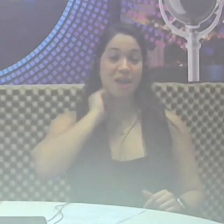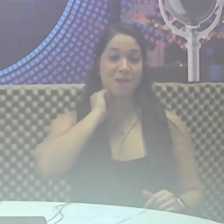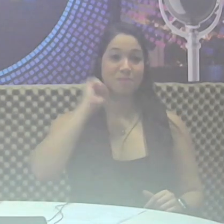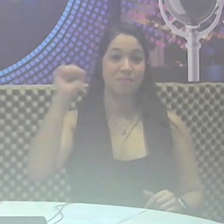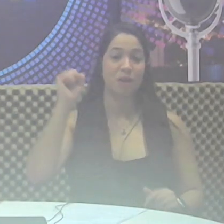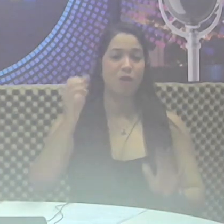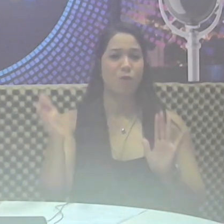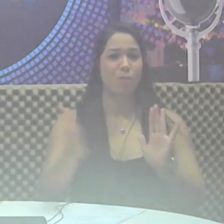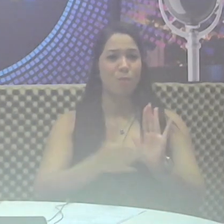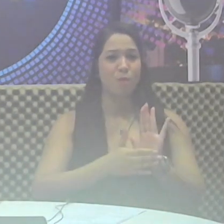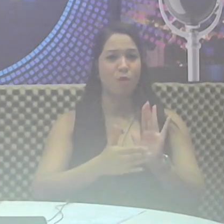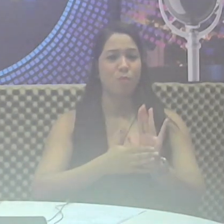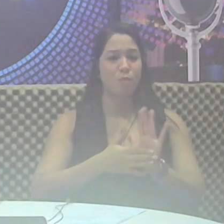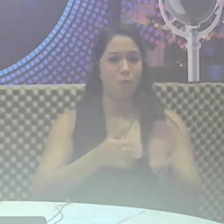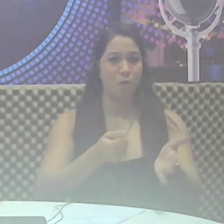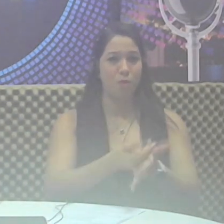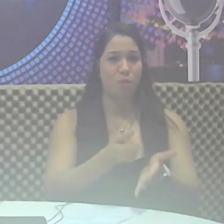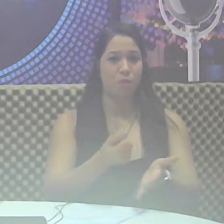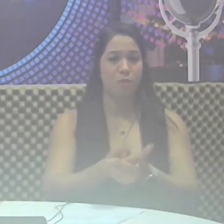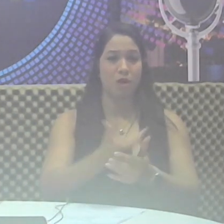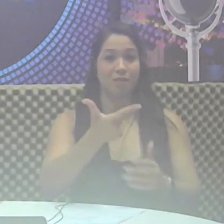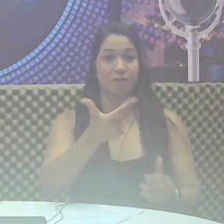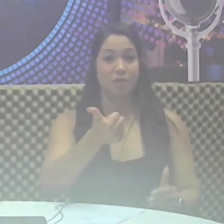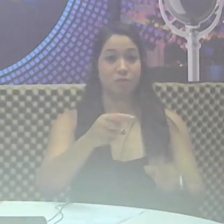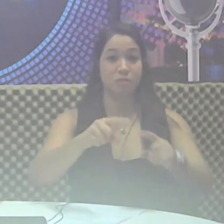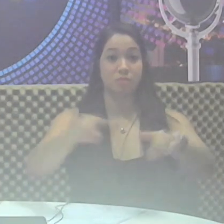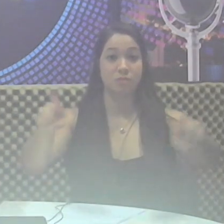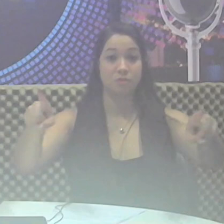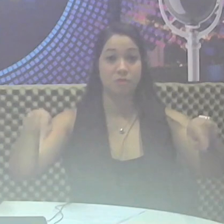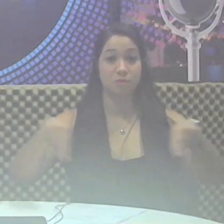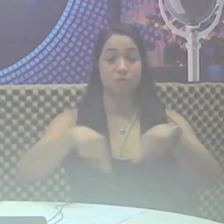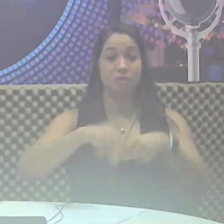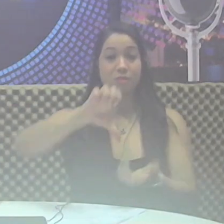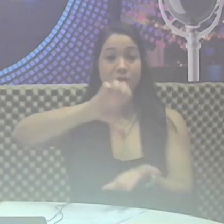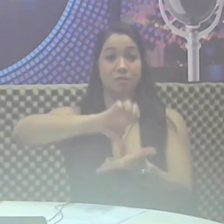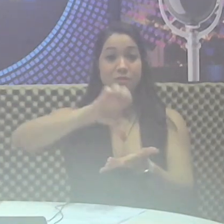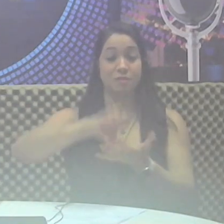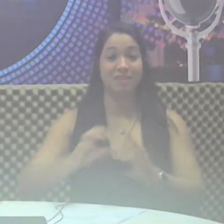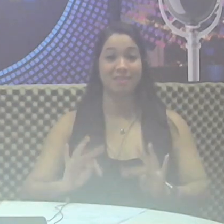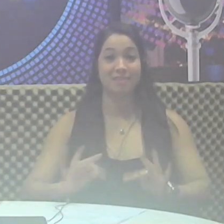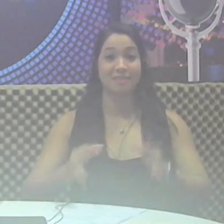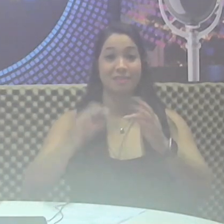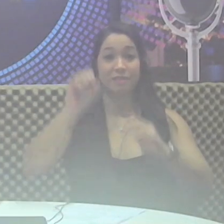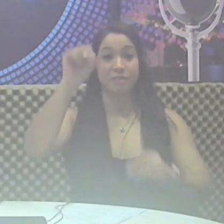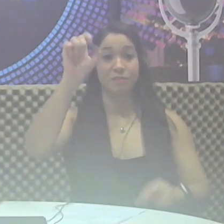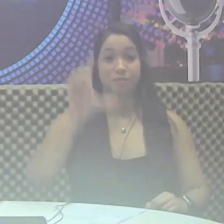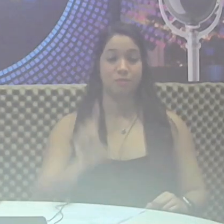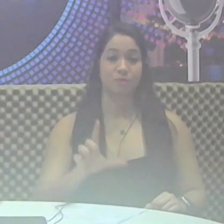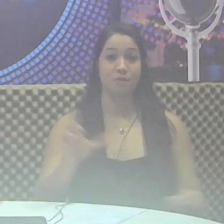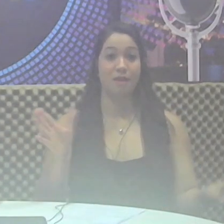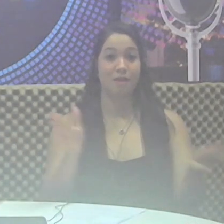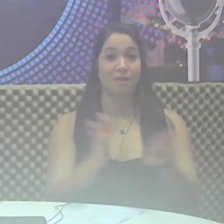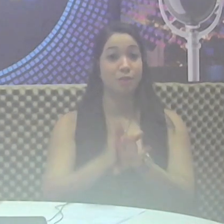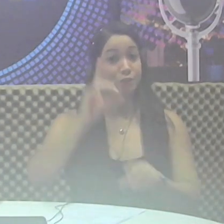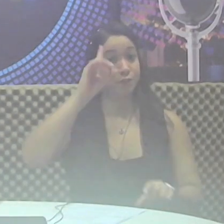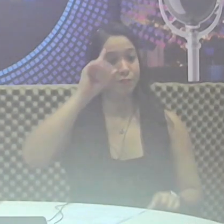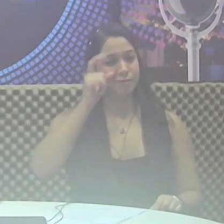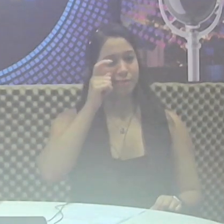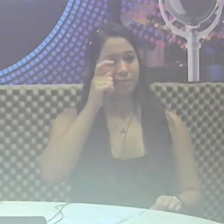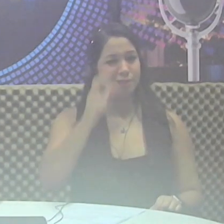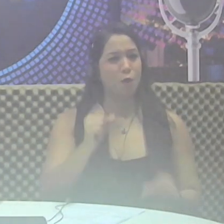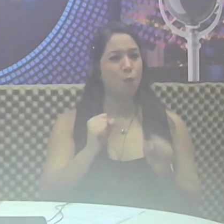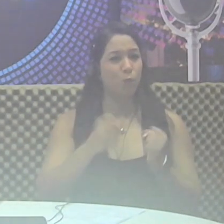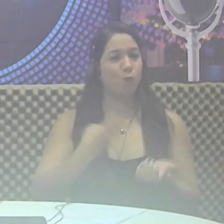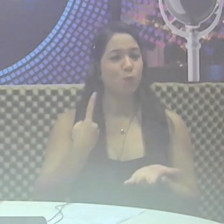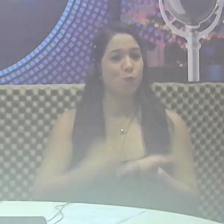as propostas de aquisição de 21 lotes do Polo Tecnológico Sul, Até essa data, os interessados